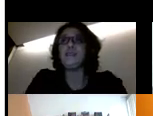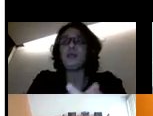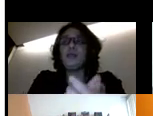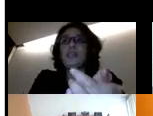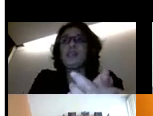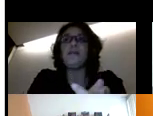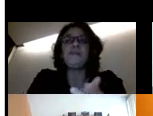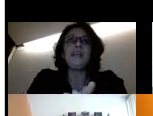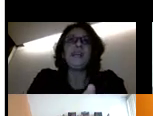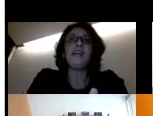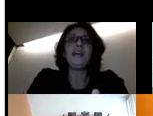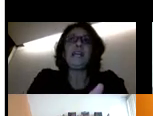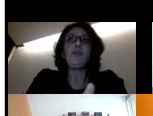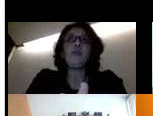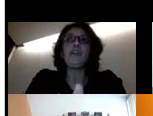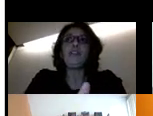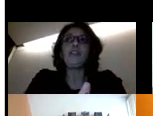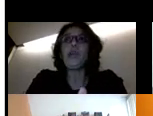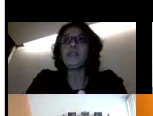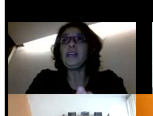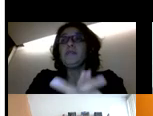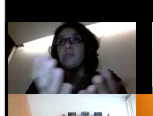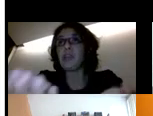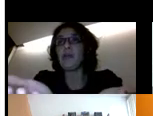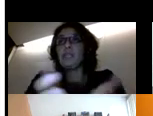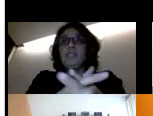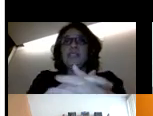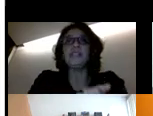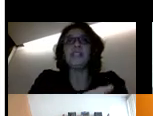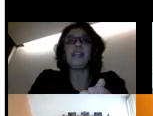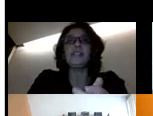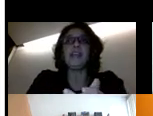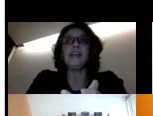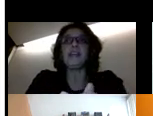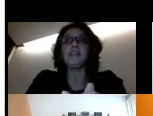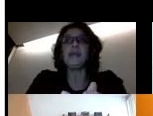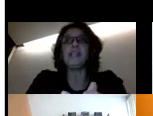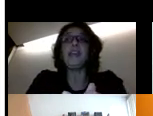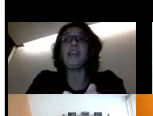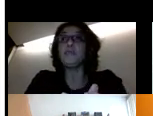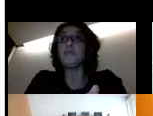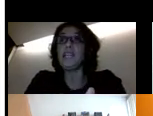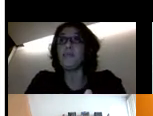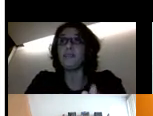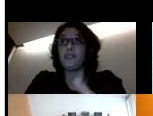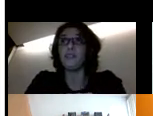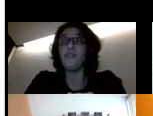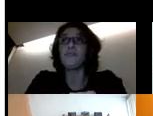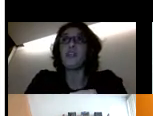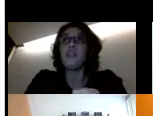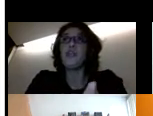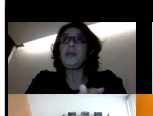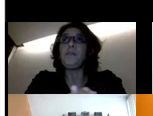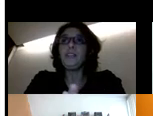sirve mucho porque hemos podido darnos cuenta, uno de los aspectos interesantes que decía Rosa María, es el uso del espacio,